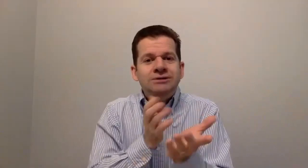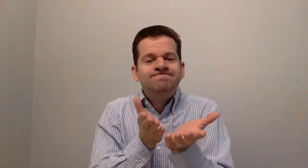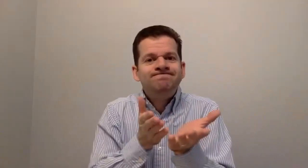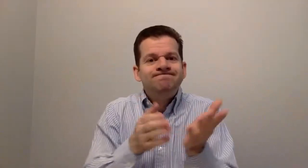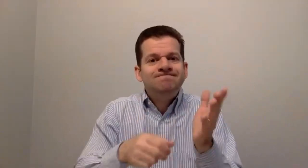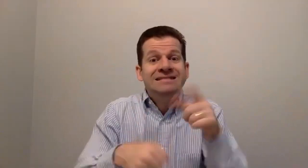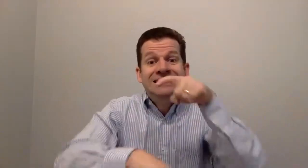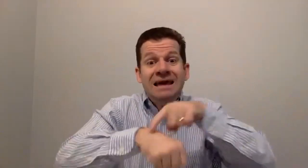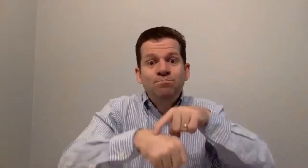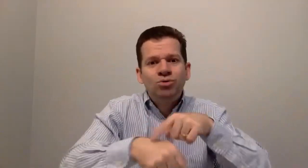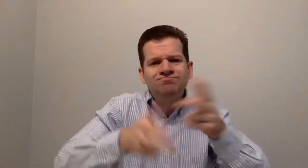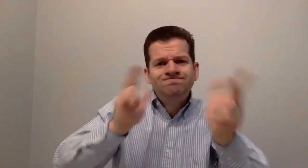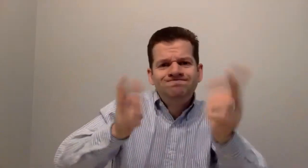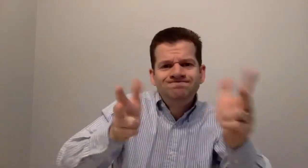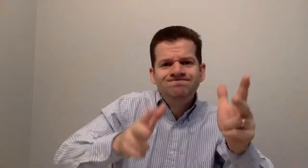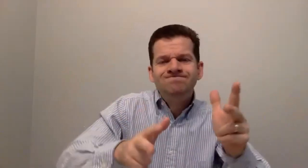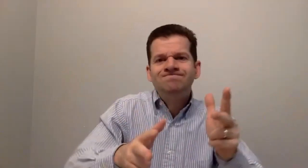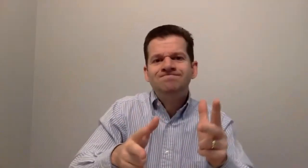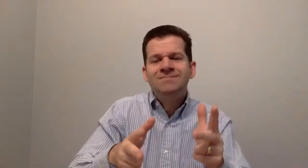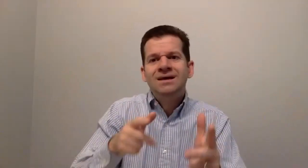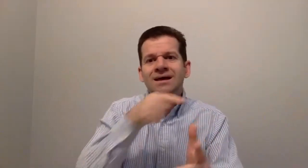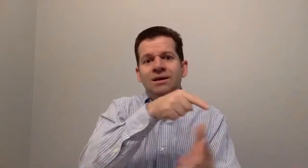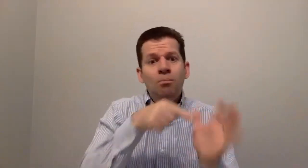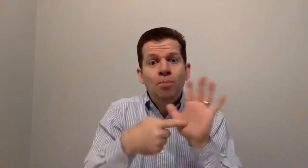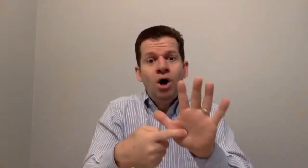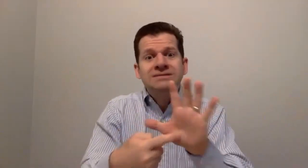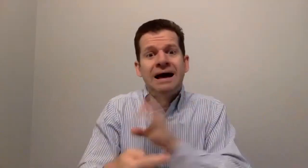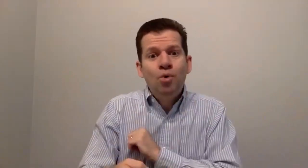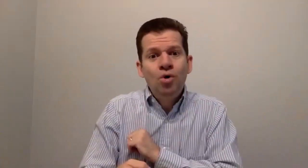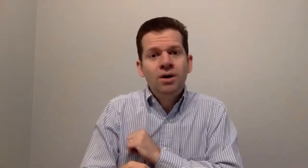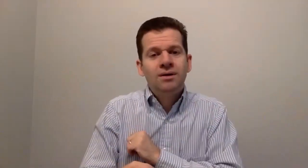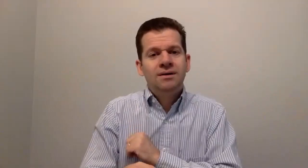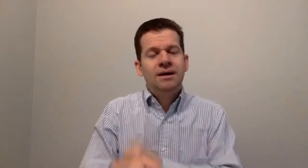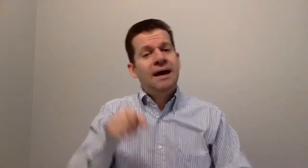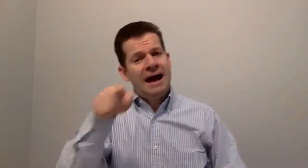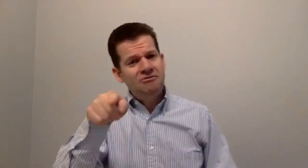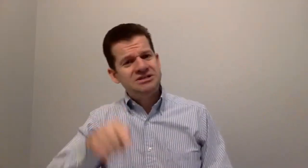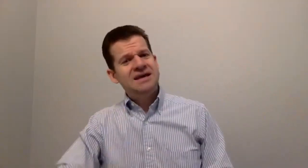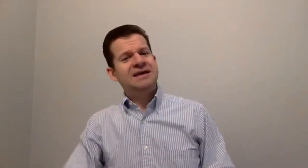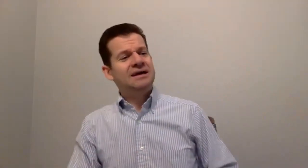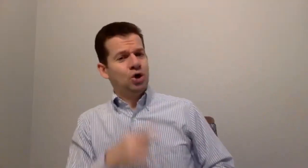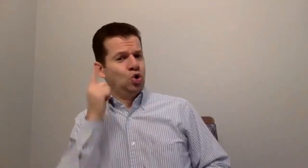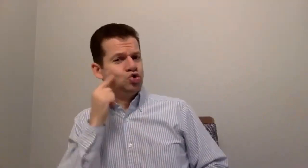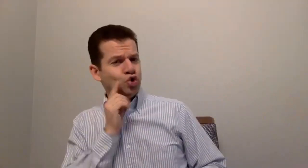de tempo. Então mostra amor. Aí você, o